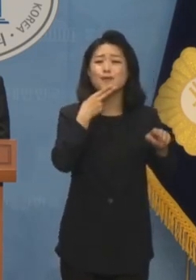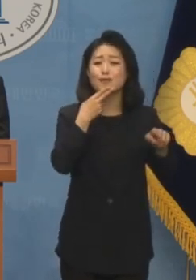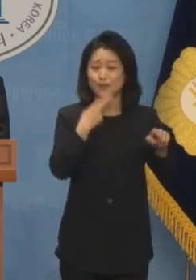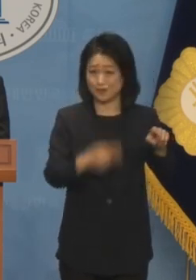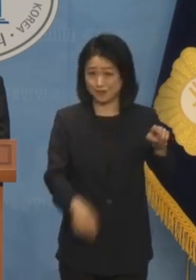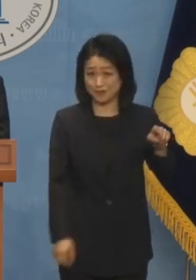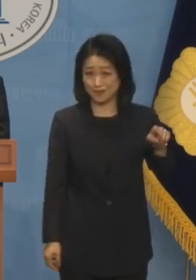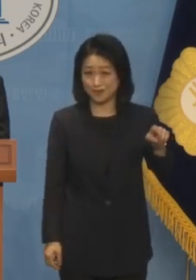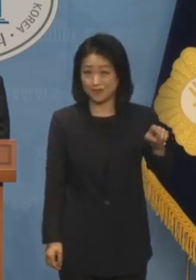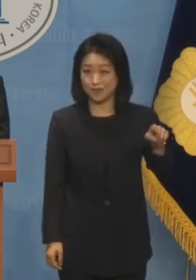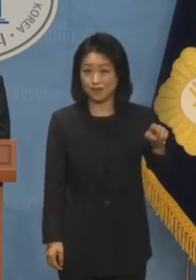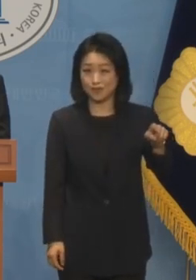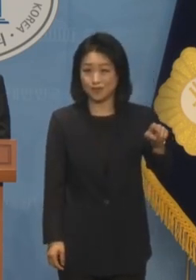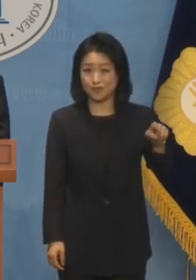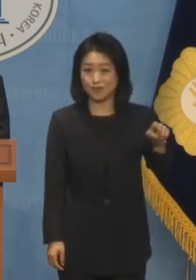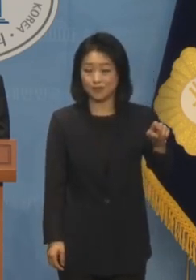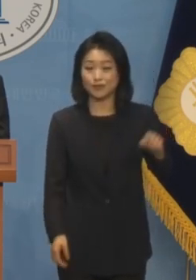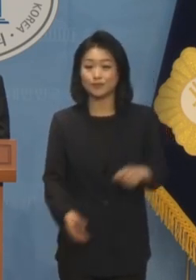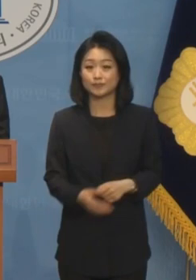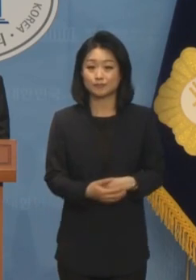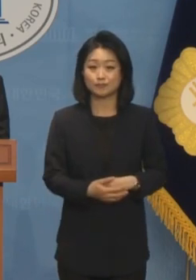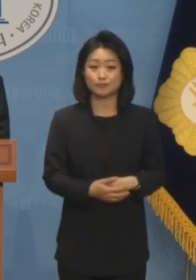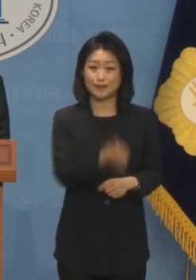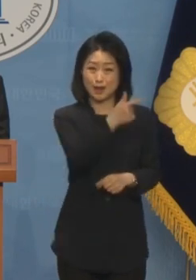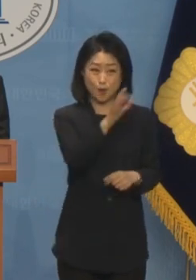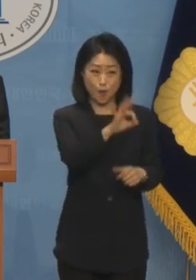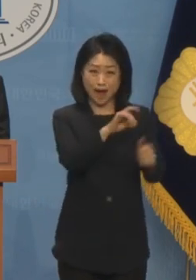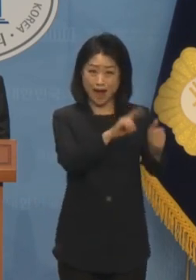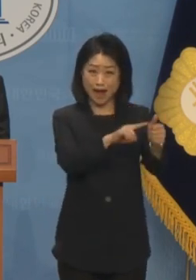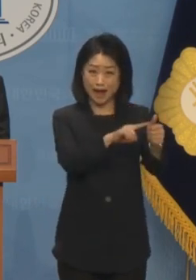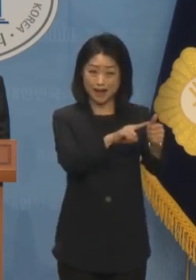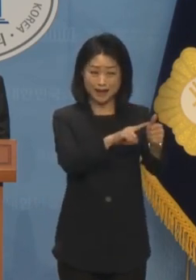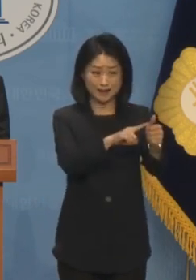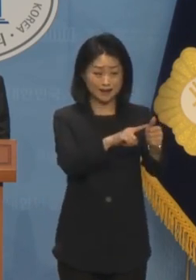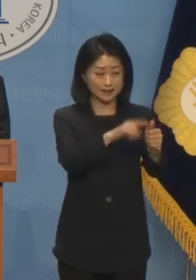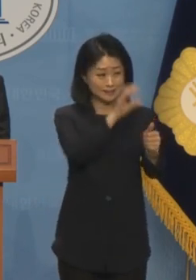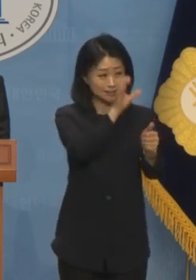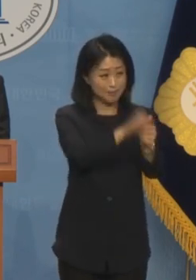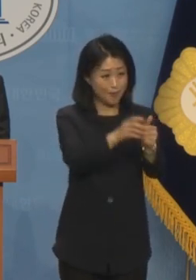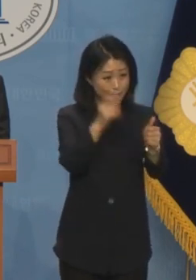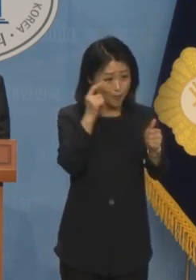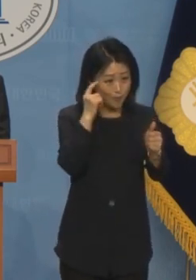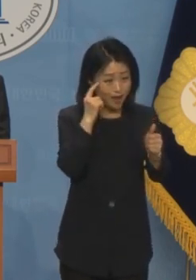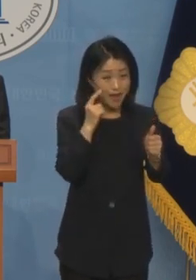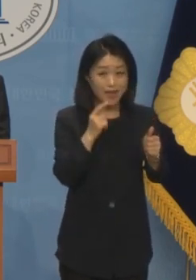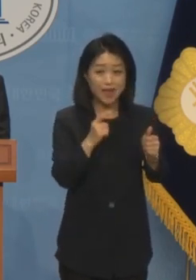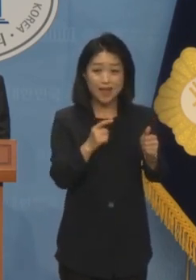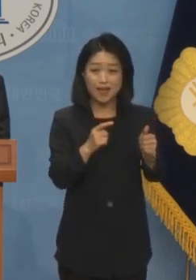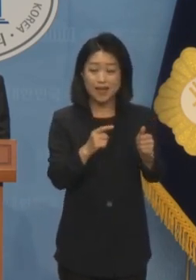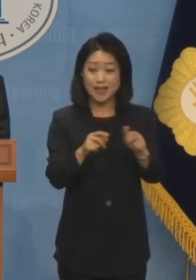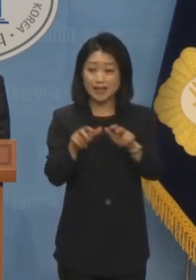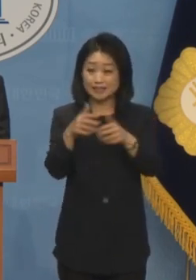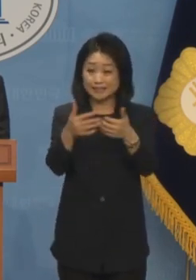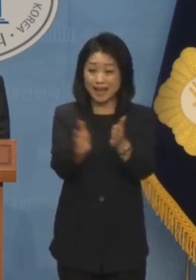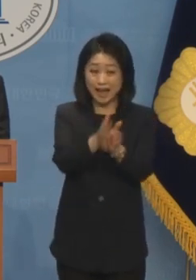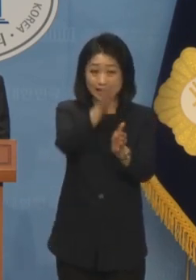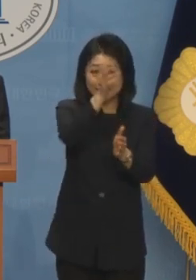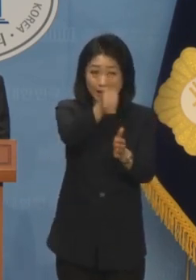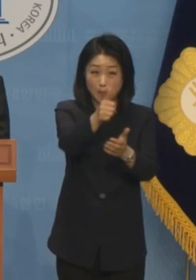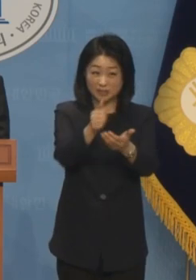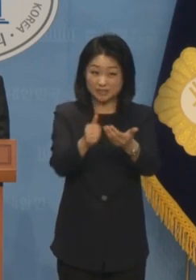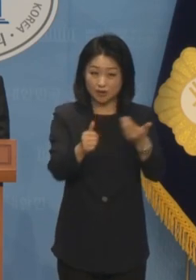사람입니다. 이런 황 전 총리를 지명한 이유는 결국 새 지도부 구성 전까지